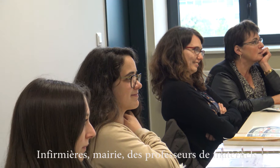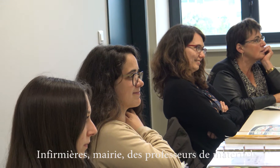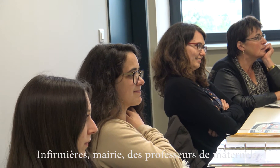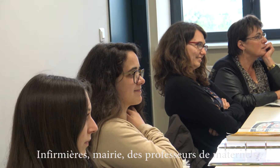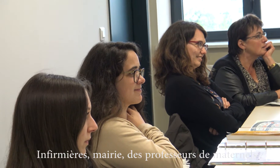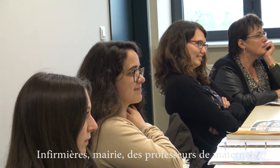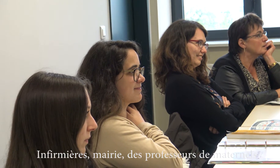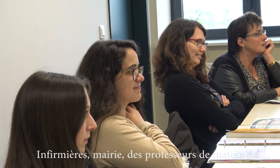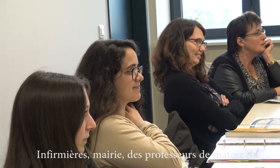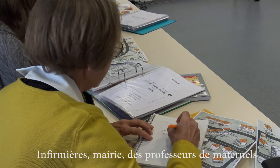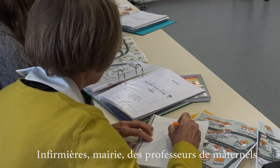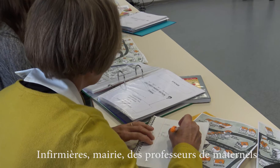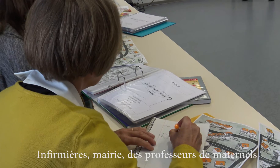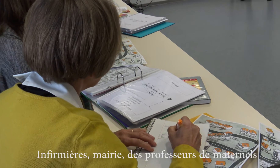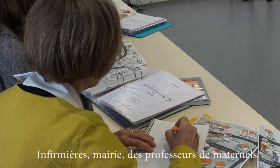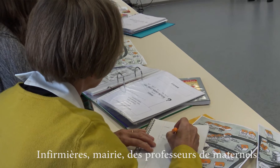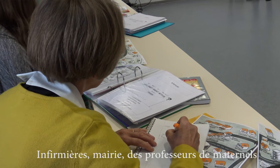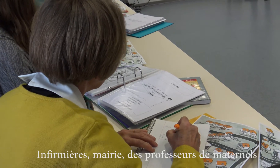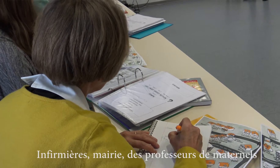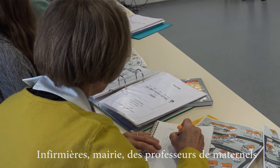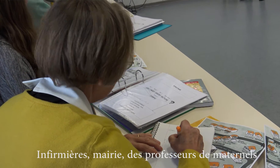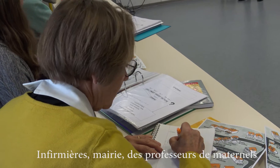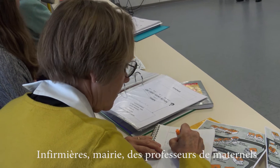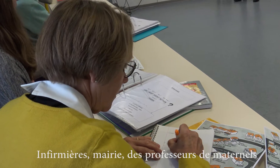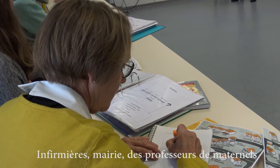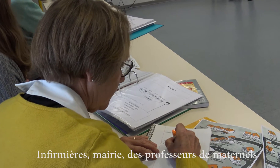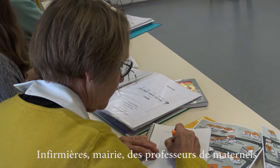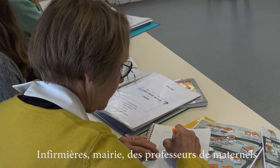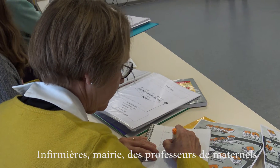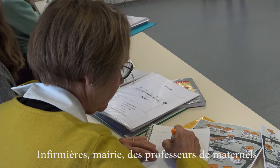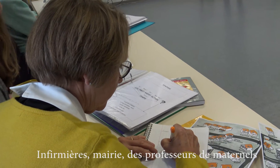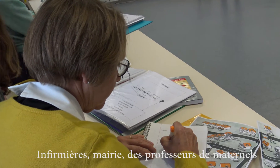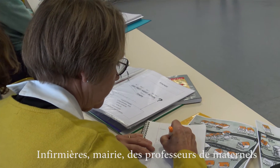infirmières, mairies. Il y en a des professeurs, matane.